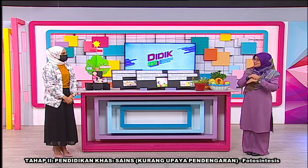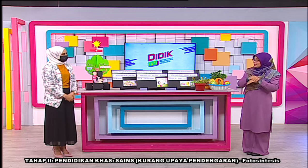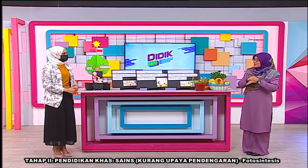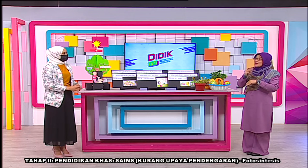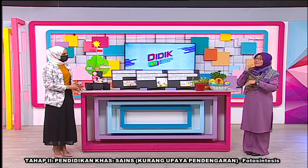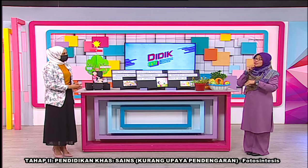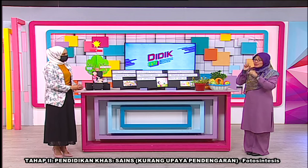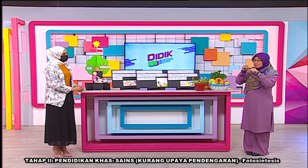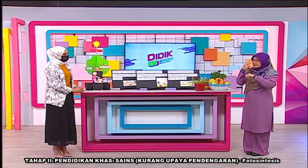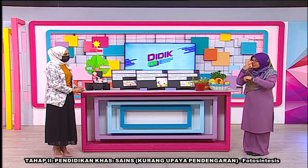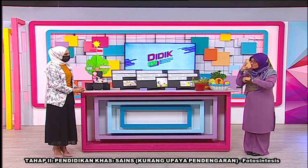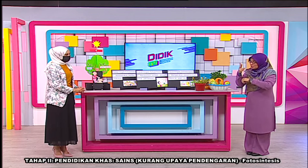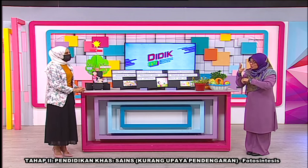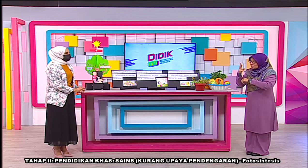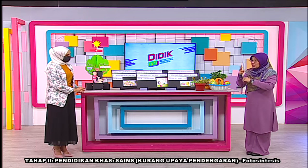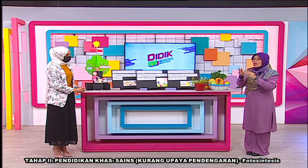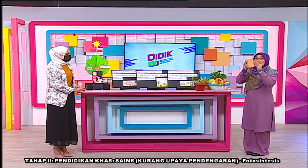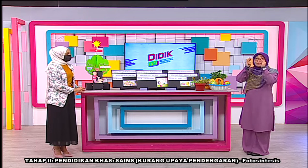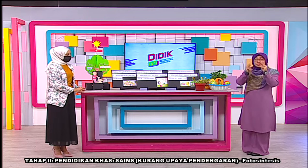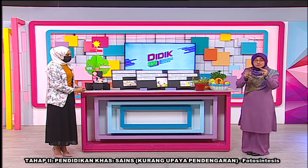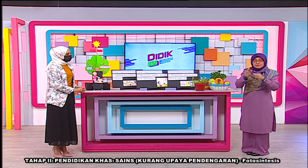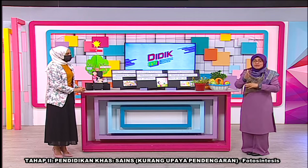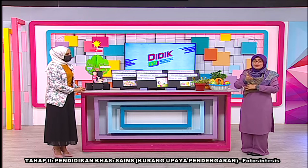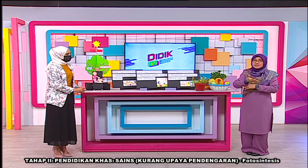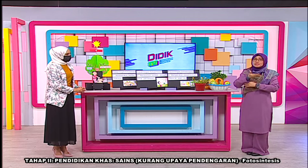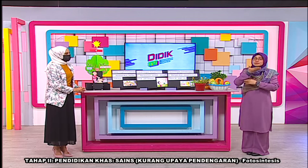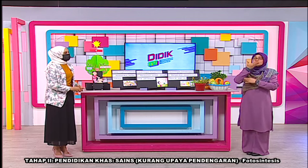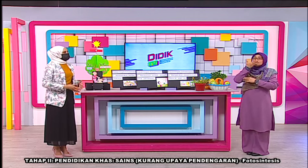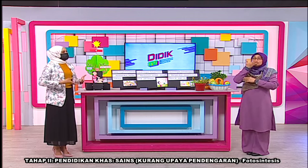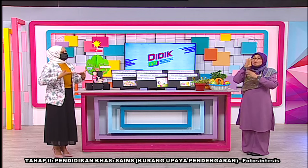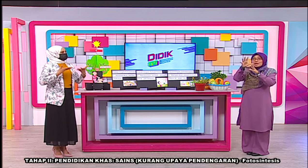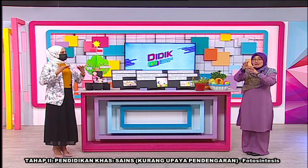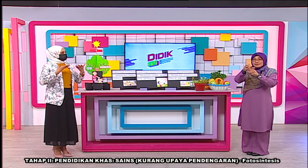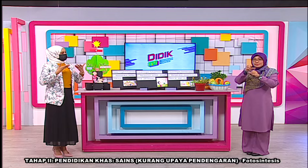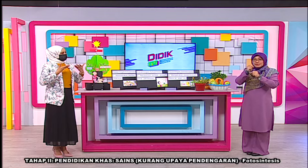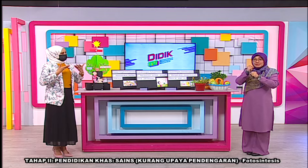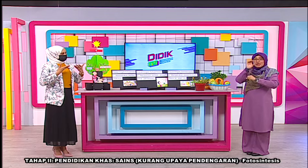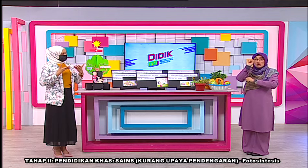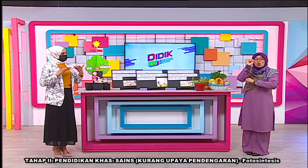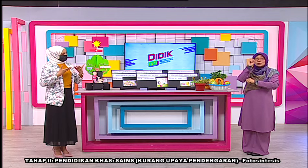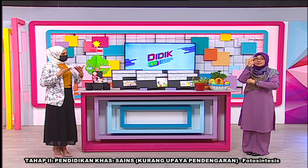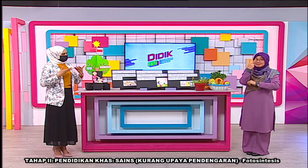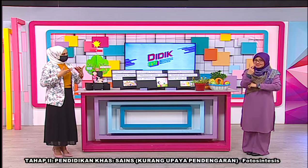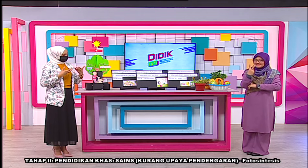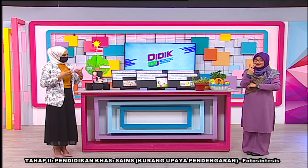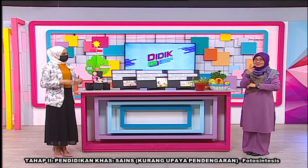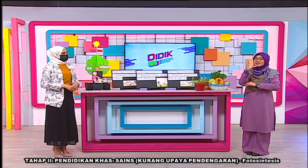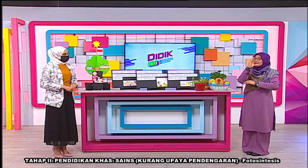Hah Mira boleh tengok Oke manusia bernafas ambil oksigen betul